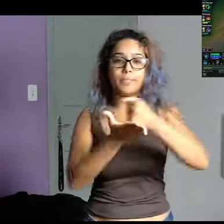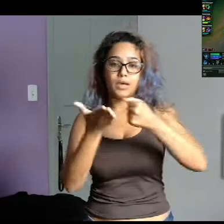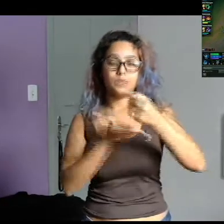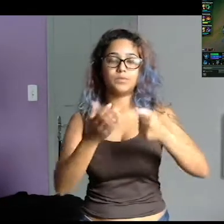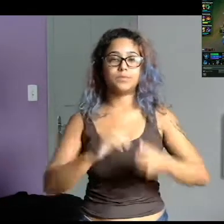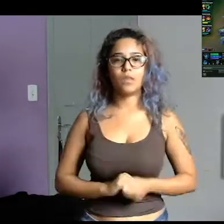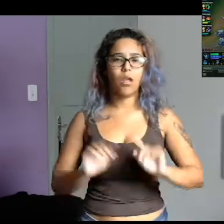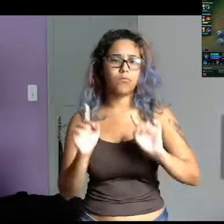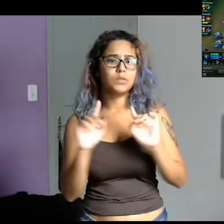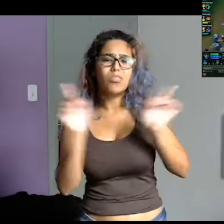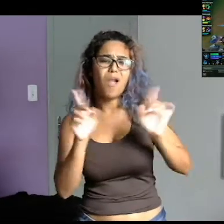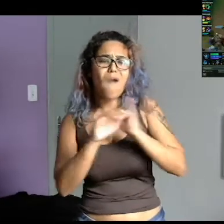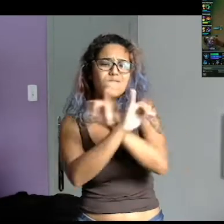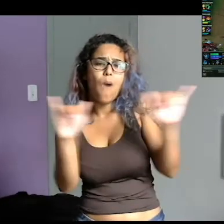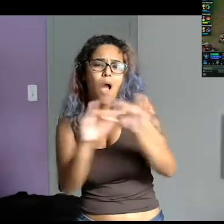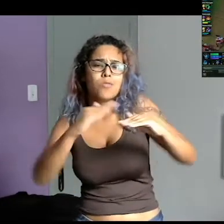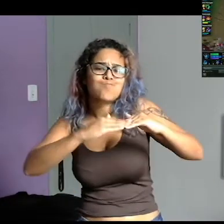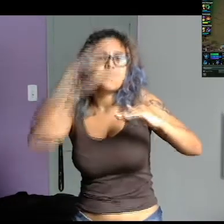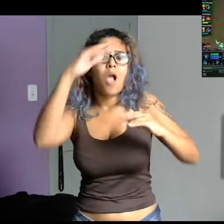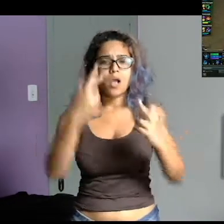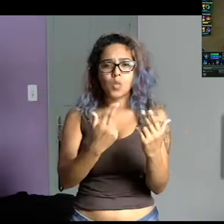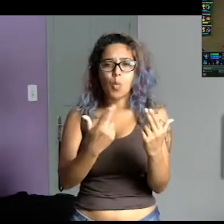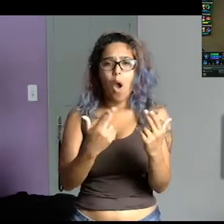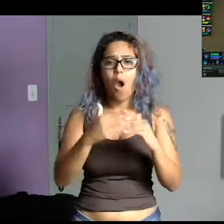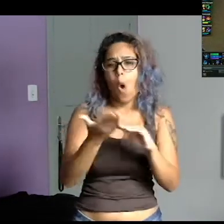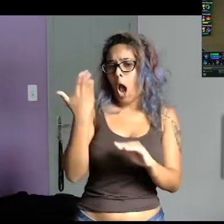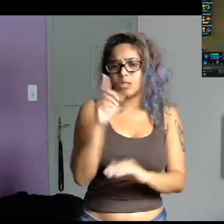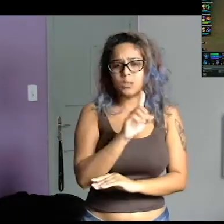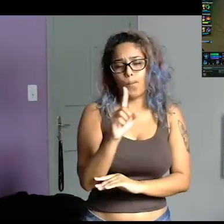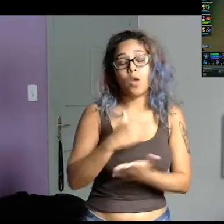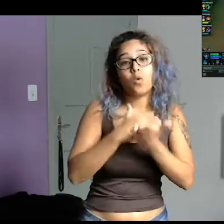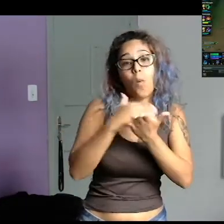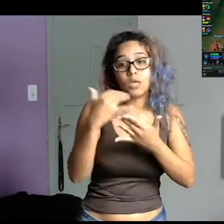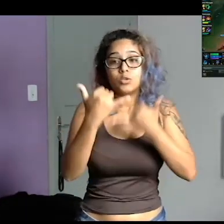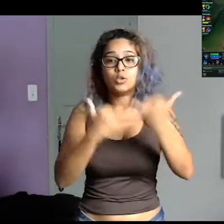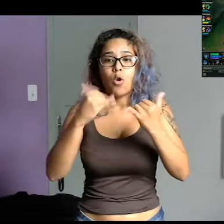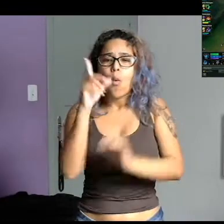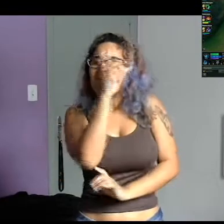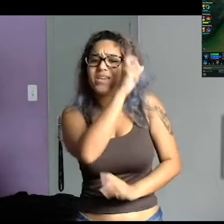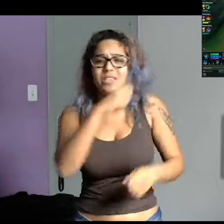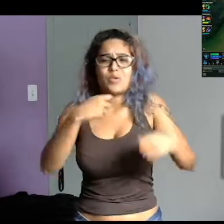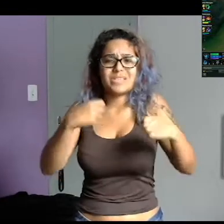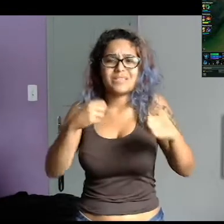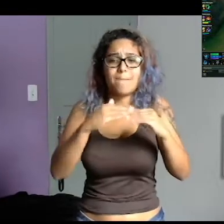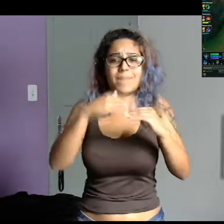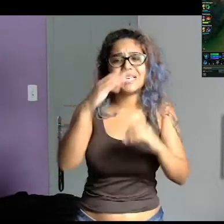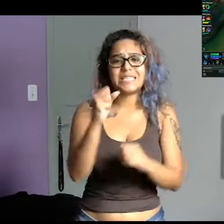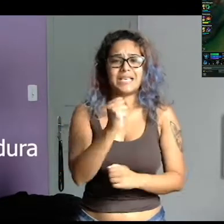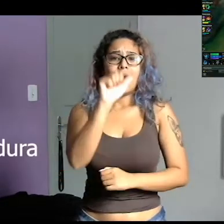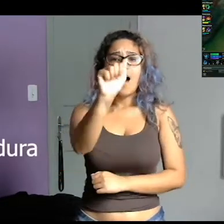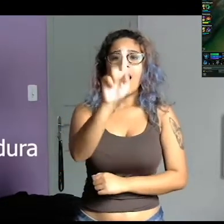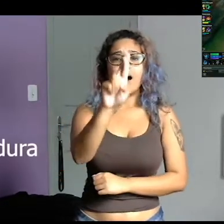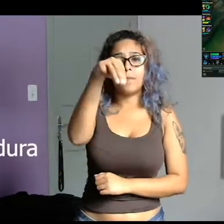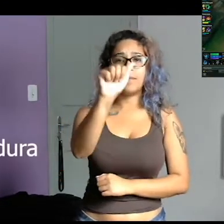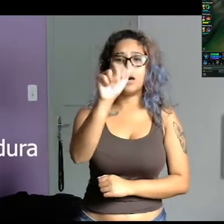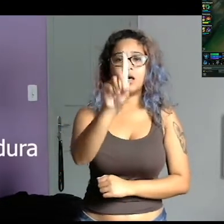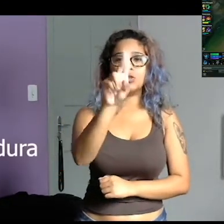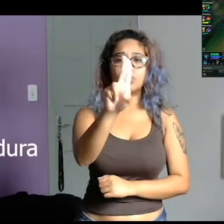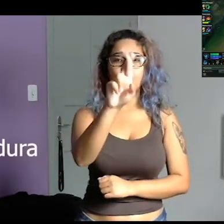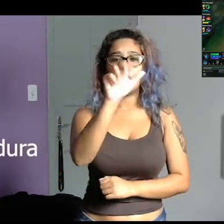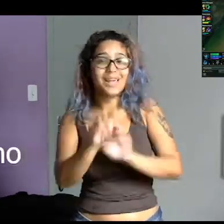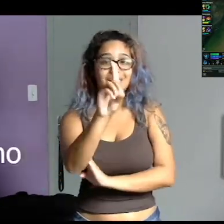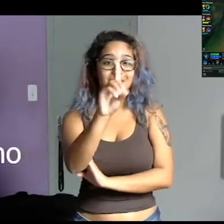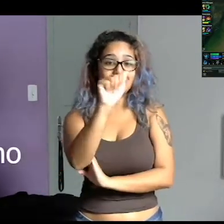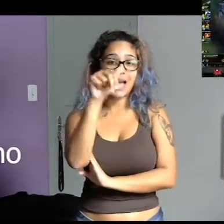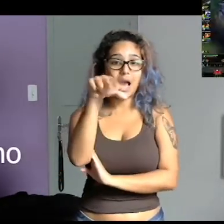vai aumentar o mesmo que era antes. O começo de jogo tá mais difícil e vai precisar de um pouco mais de armadura ou um pouco mais de dano para interagir com o